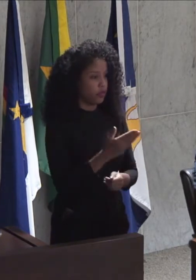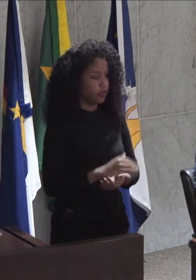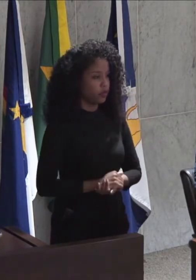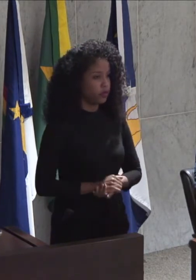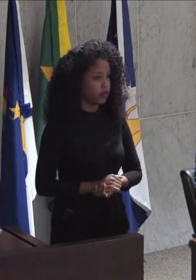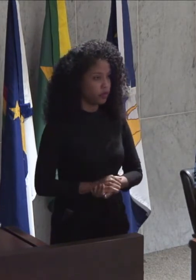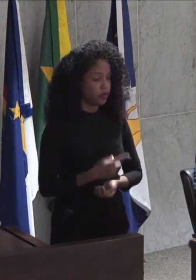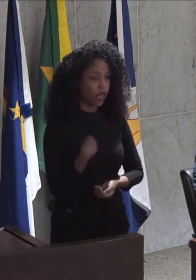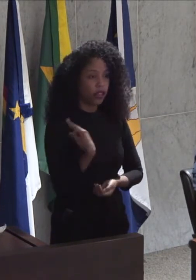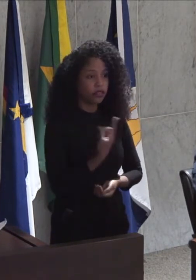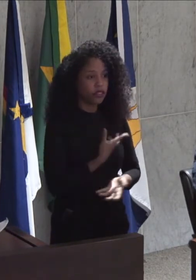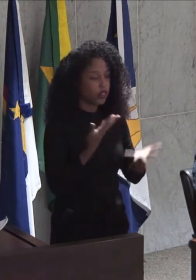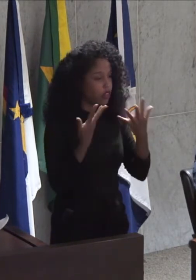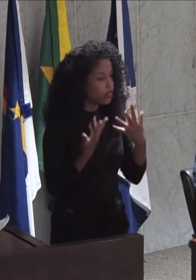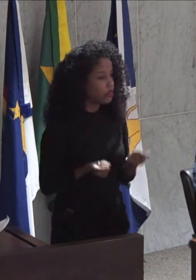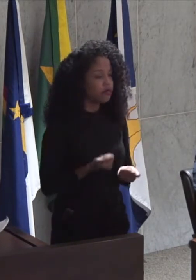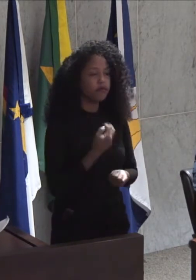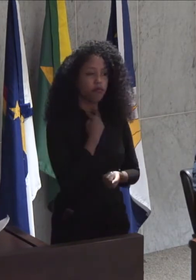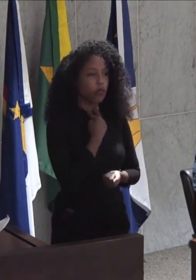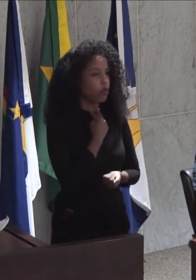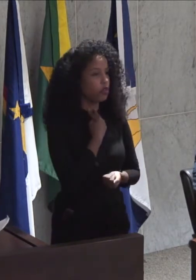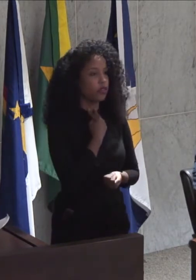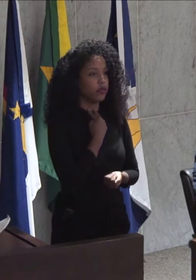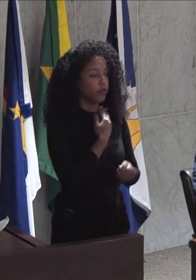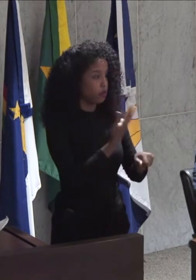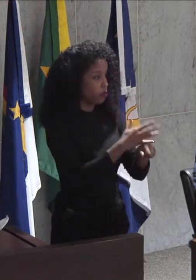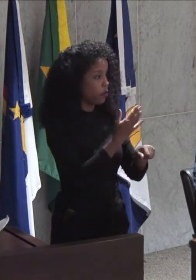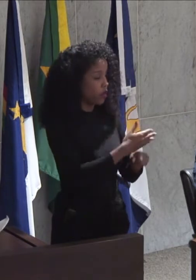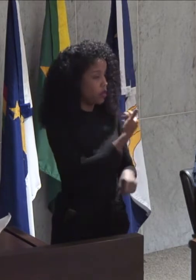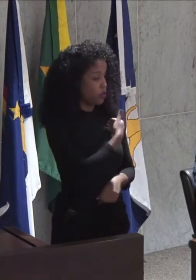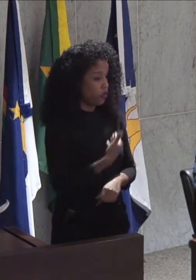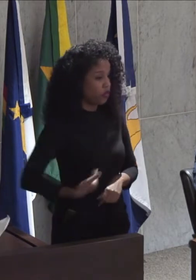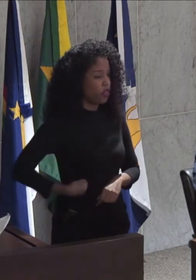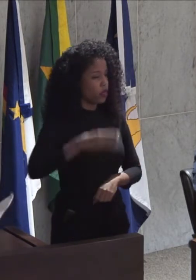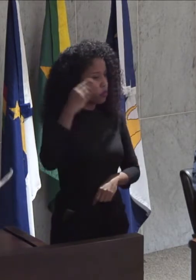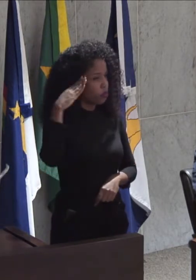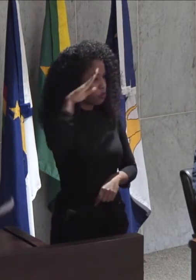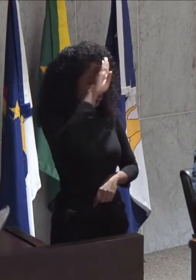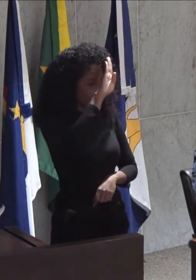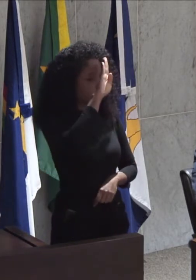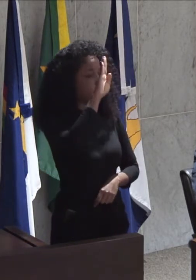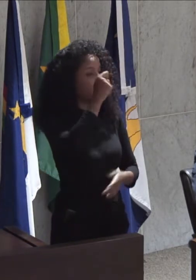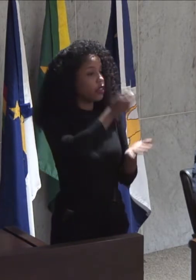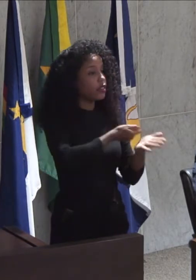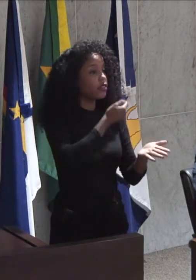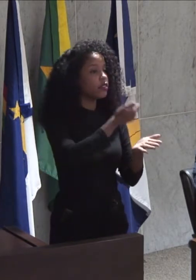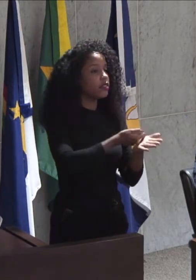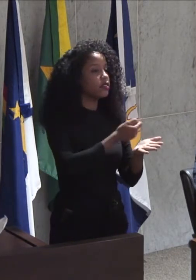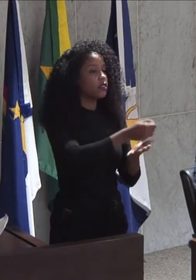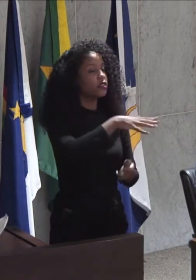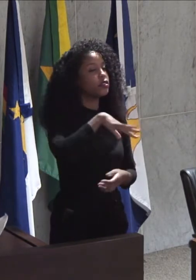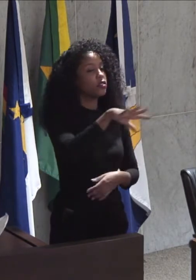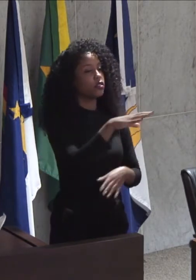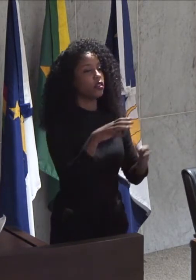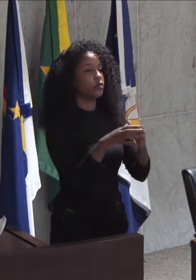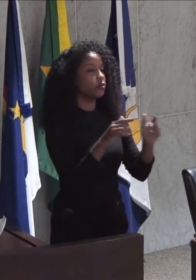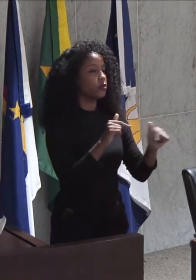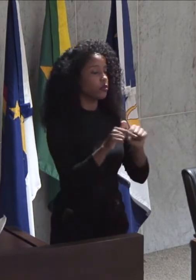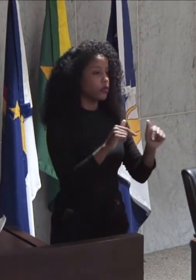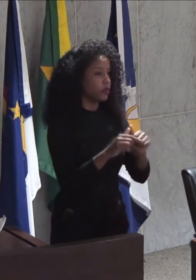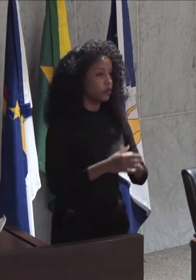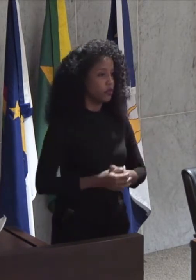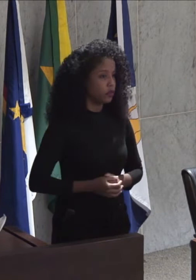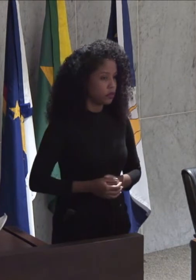gente aceitar essa realidade que o governo federal do Bolsonaro impõe à classe trabalhadora do Brasil e ao povo